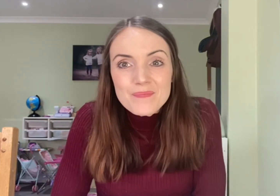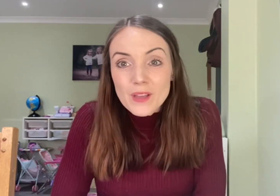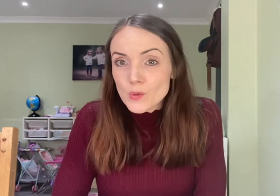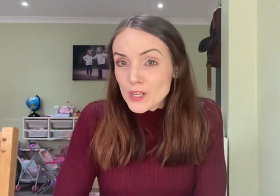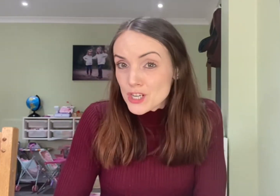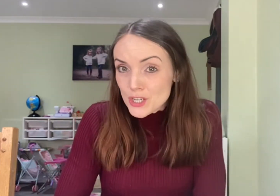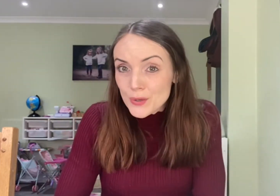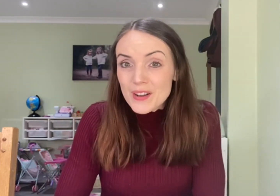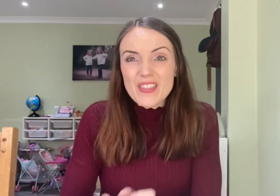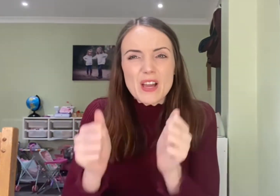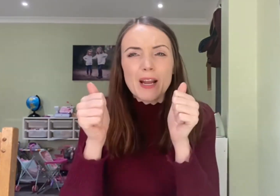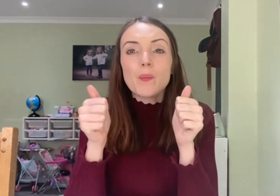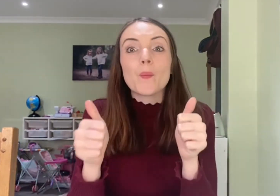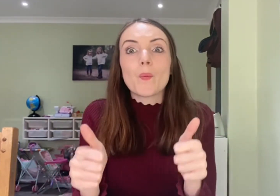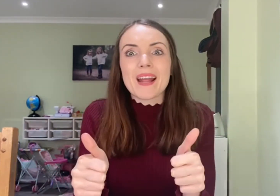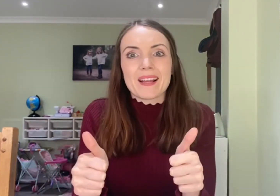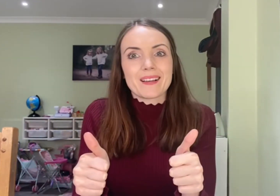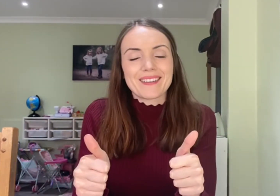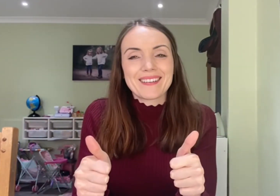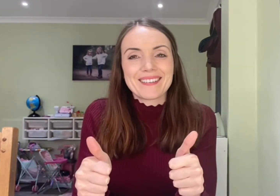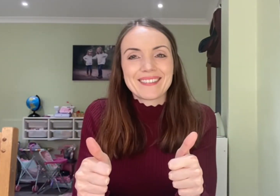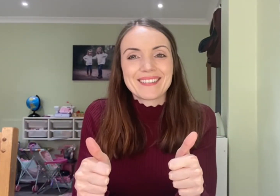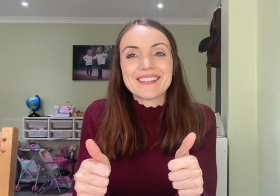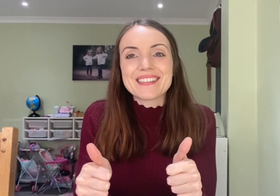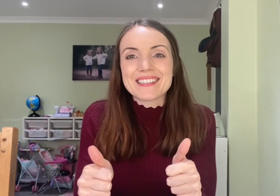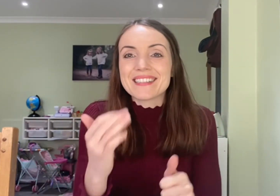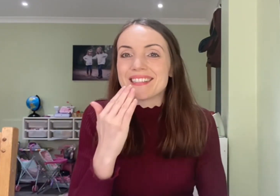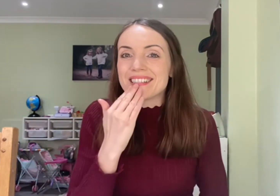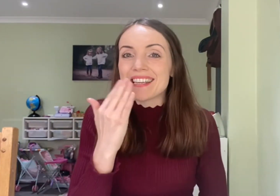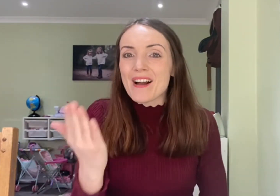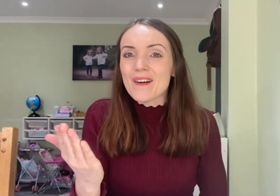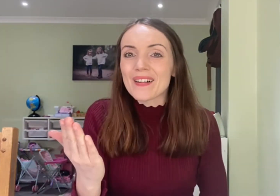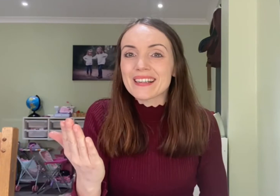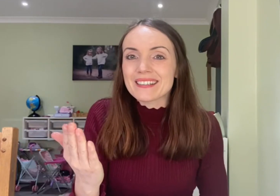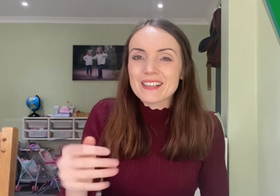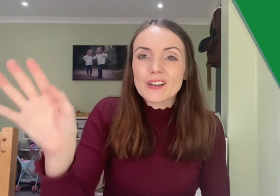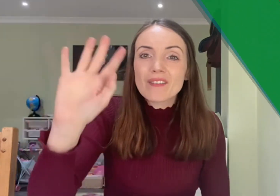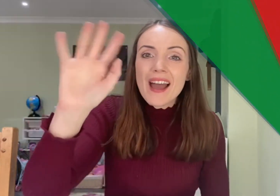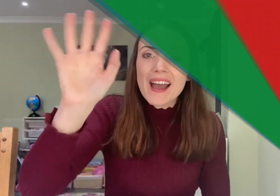dwi'n siŵr byddech chi'n wych. Diolch. Hwyl fawr.